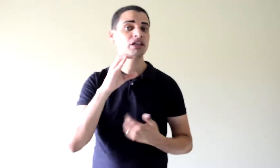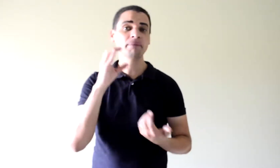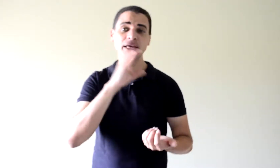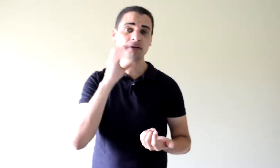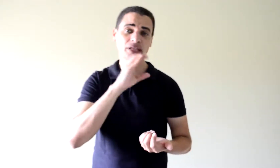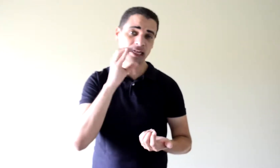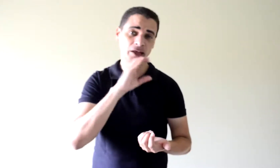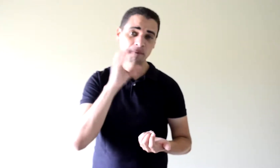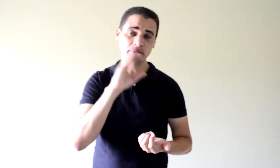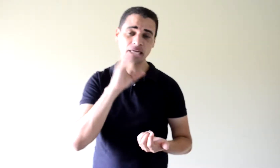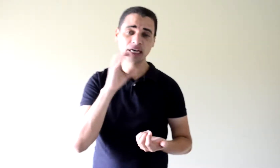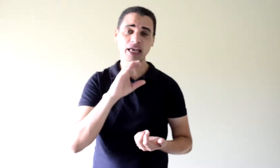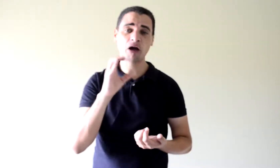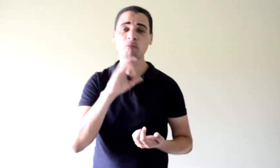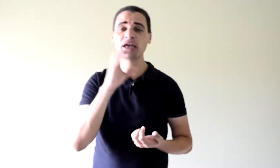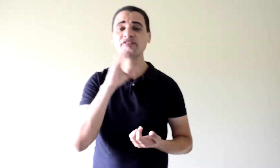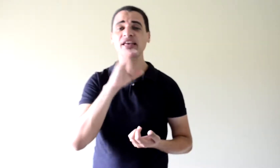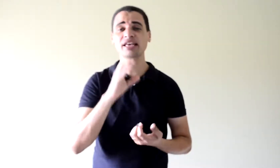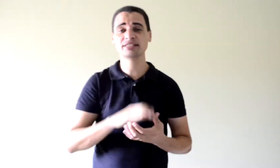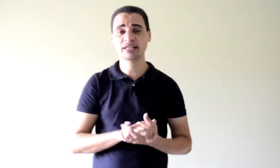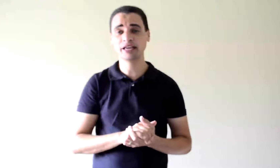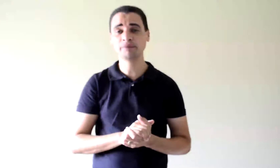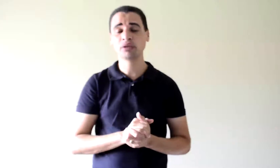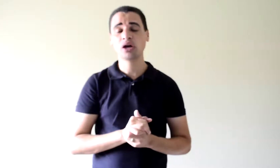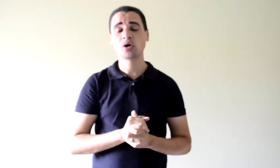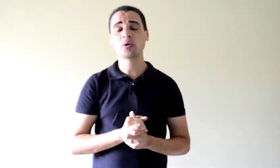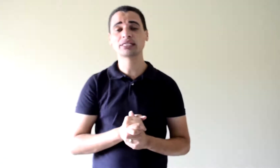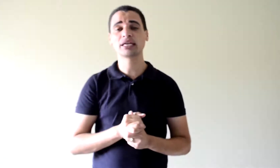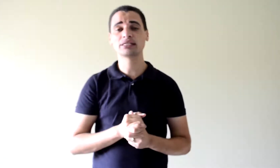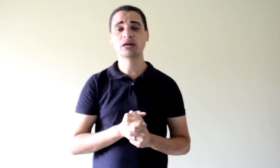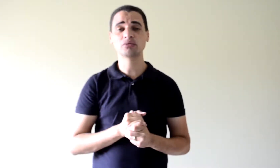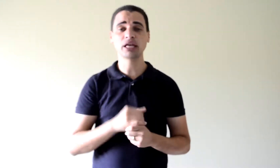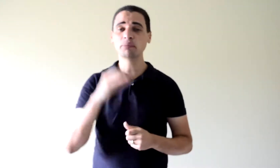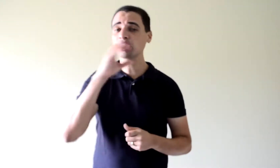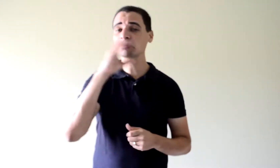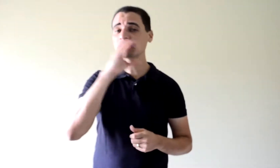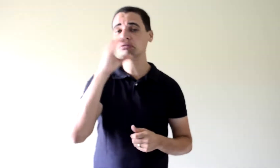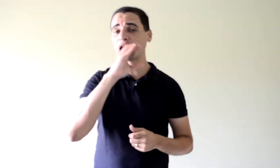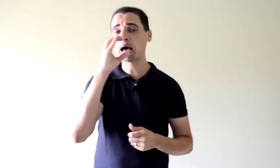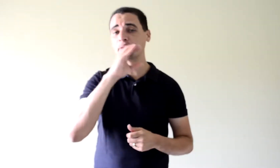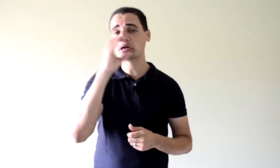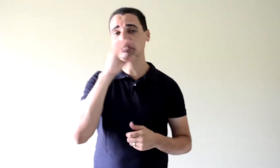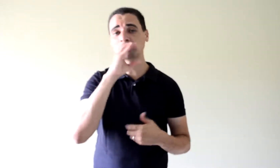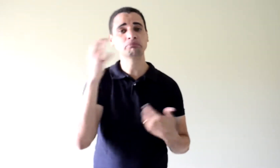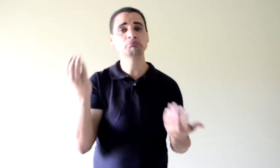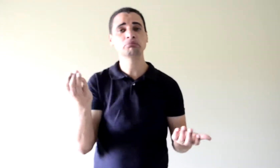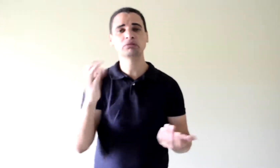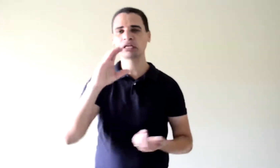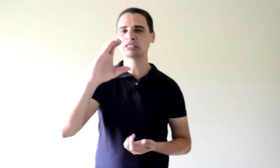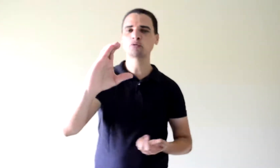Também não tem alguma referência, né, com essa questão, né? Por que o sinal de rápido é assim? Tem que ser um